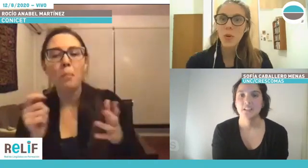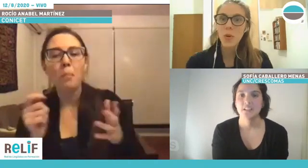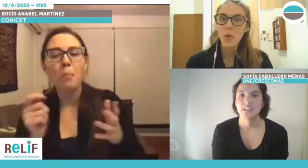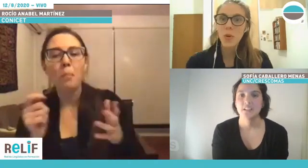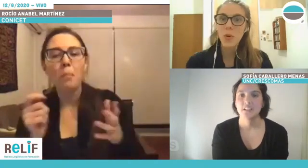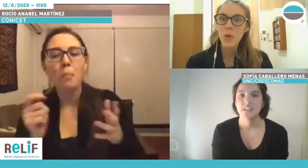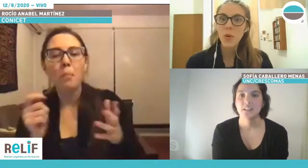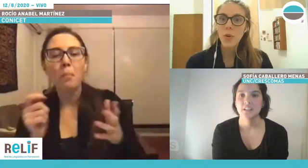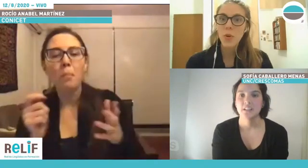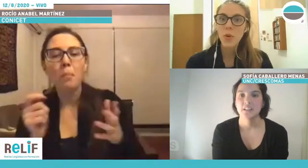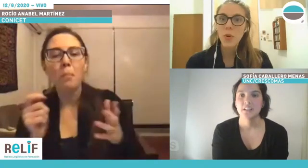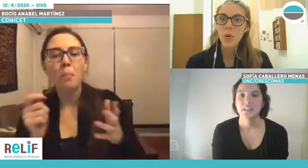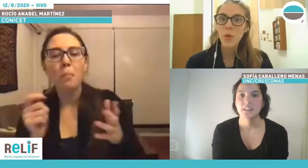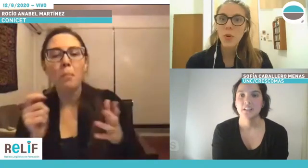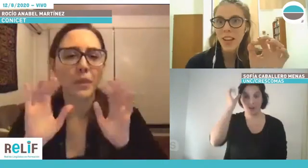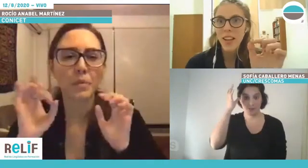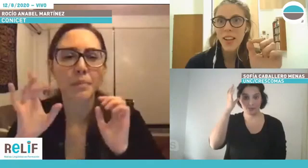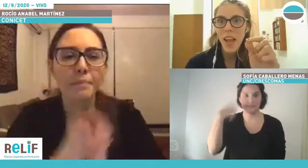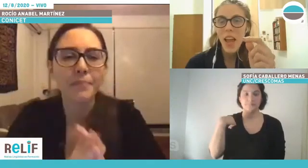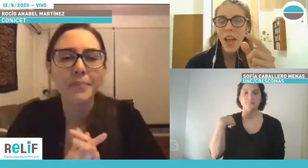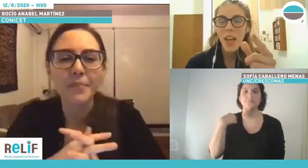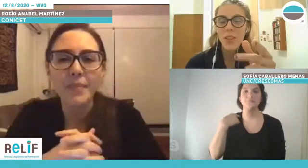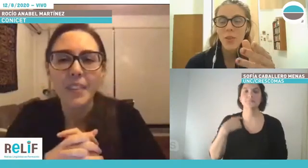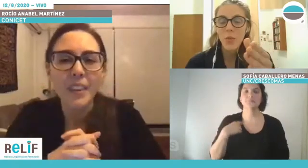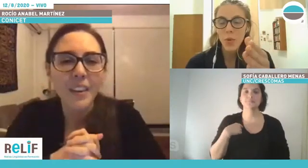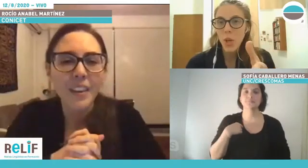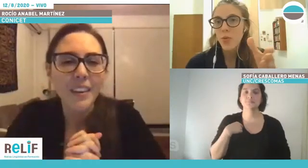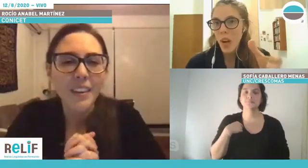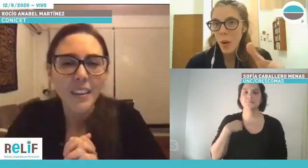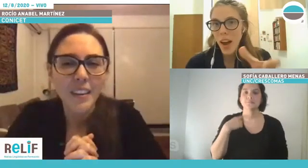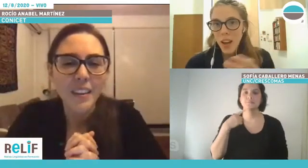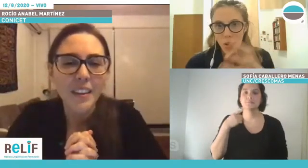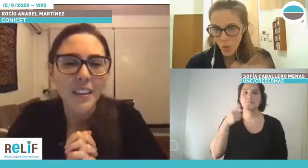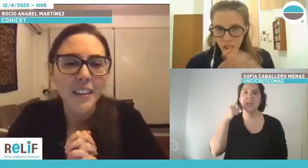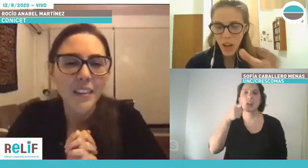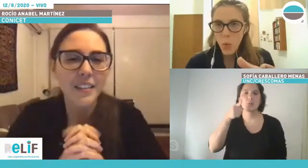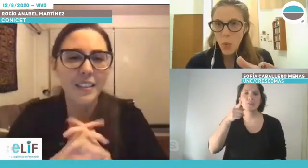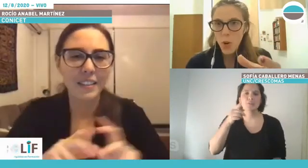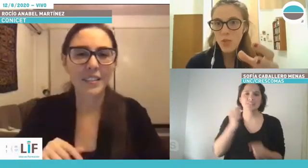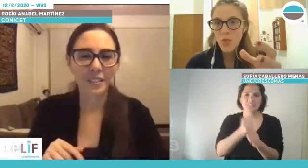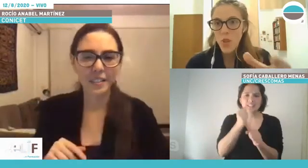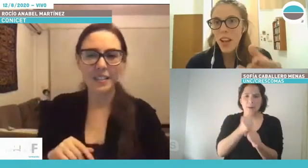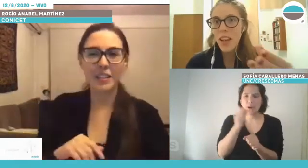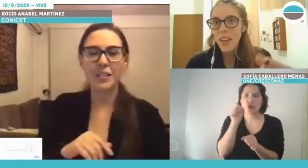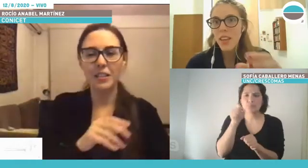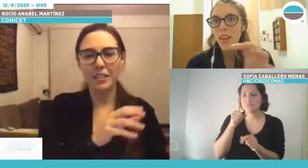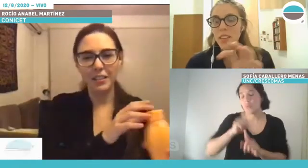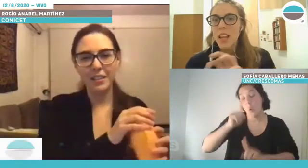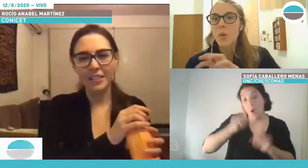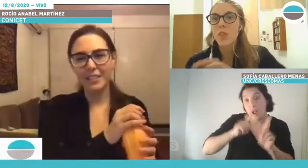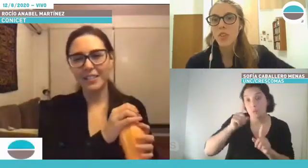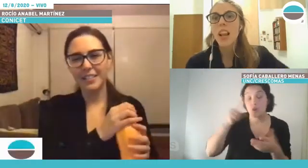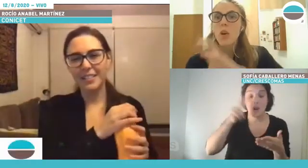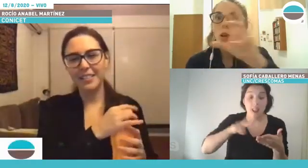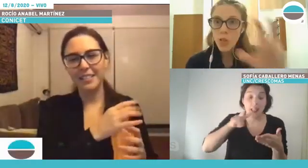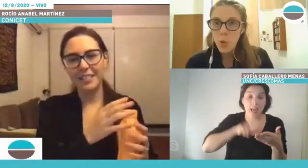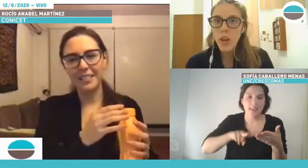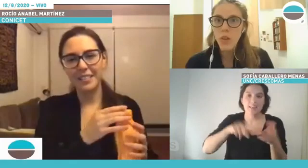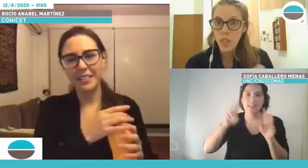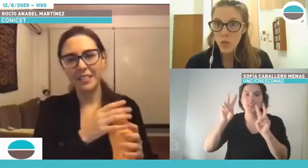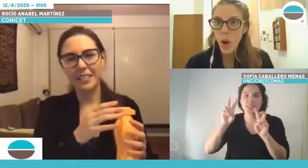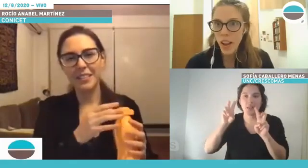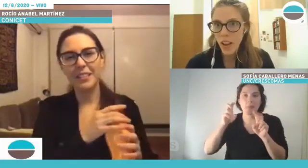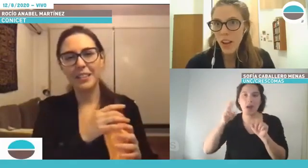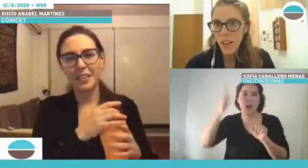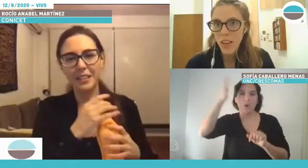Hay perdón, en uno de tus trabajos o en algunos leí esta cuestión de la